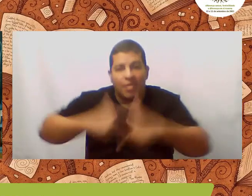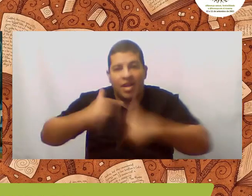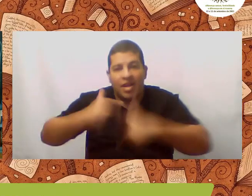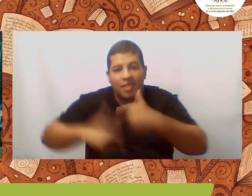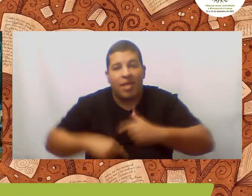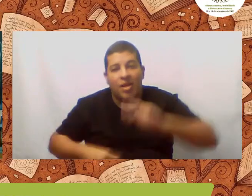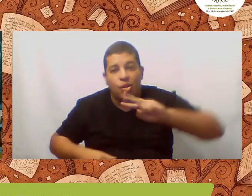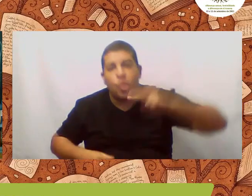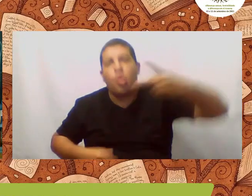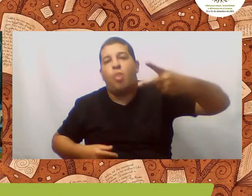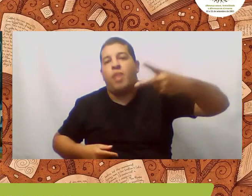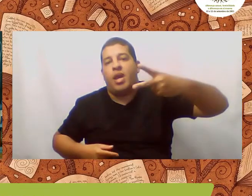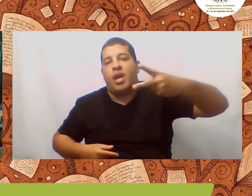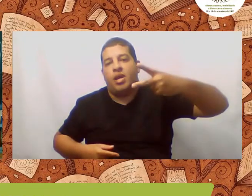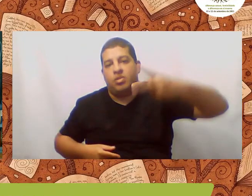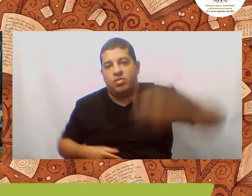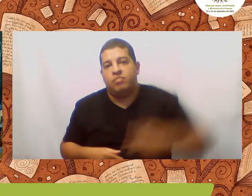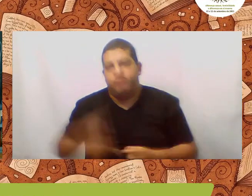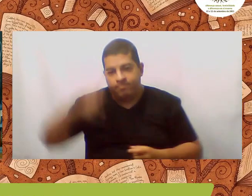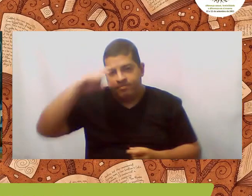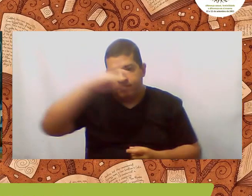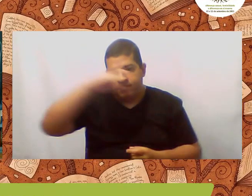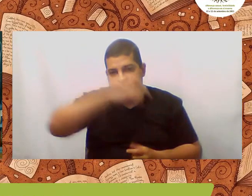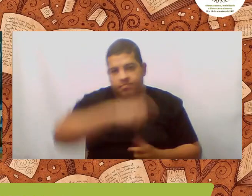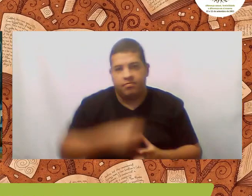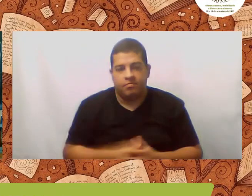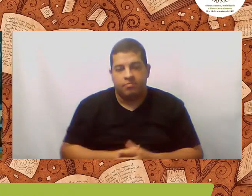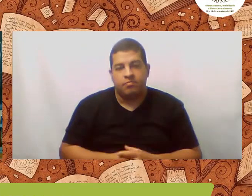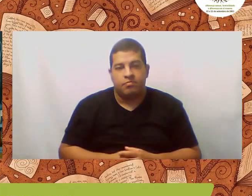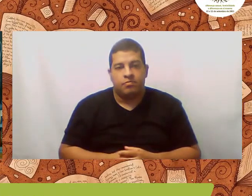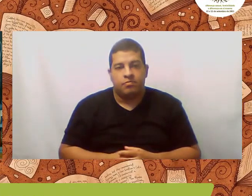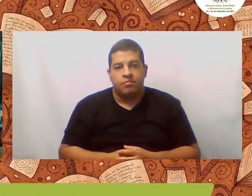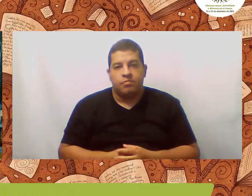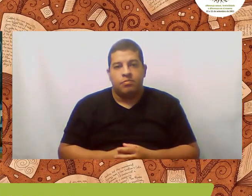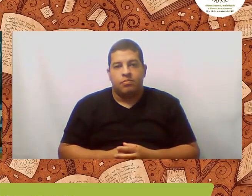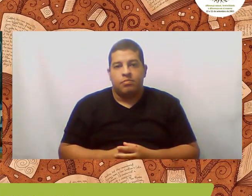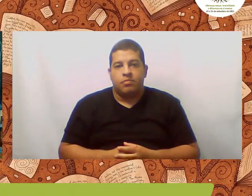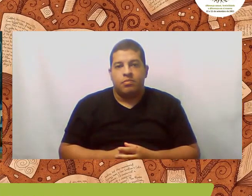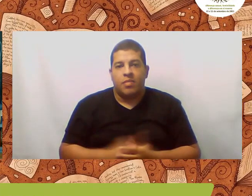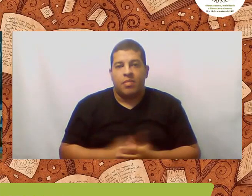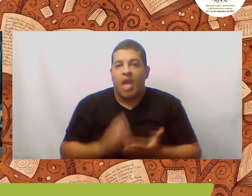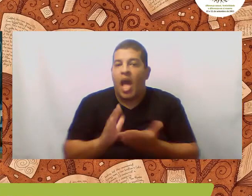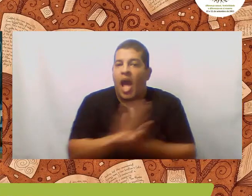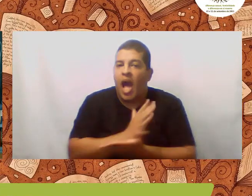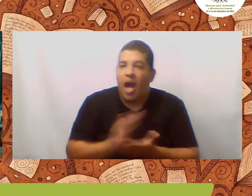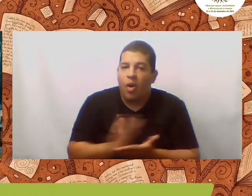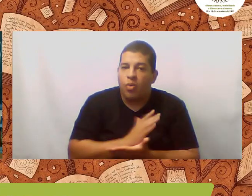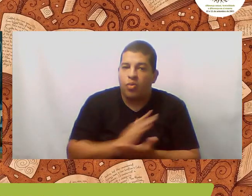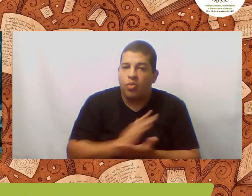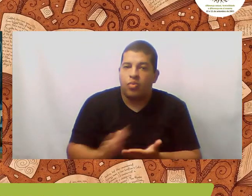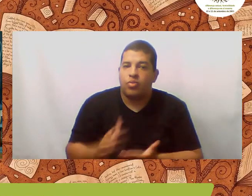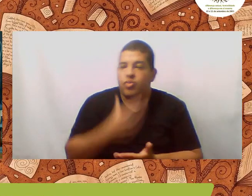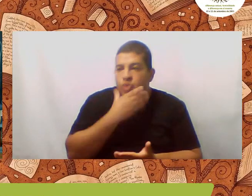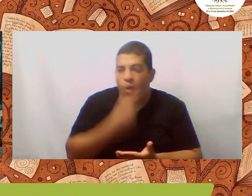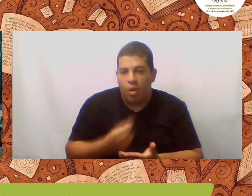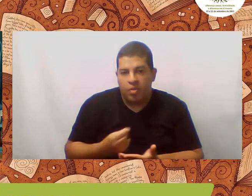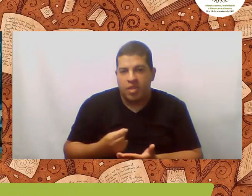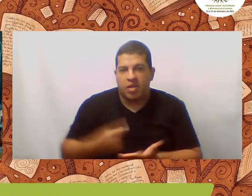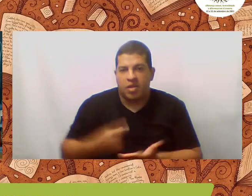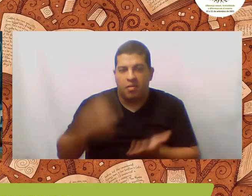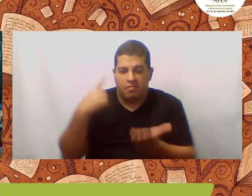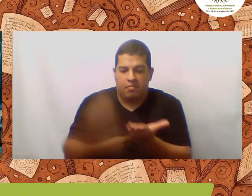que, com raras e honrosas exceções, os homens não fizeram um pacto de